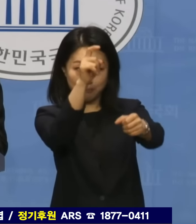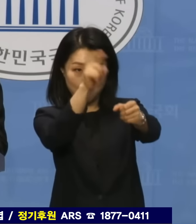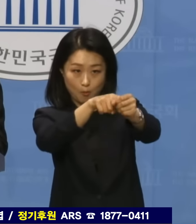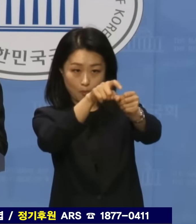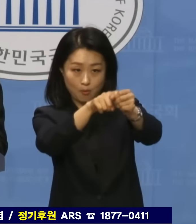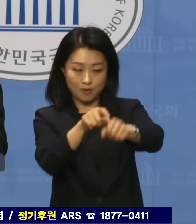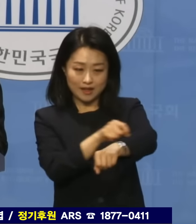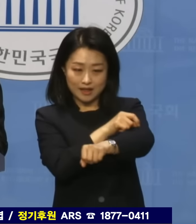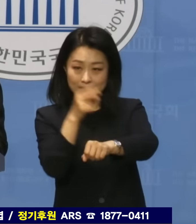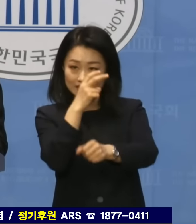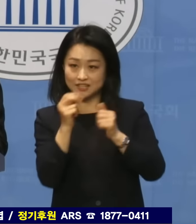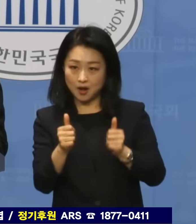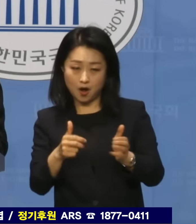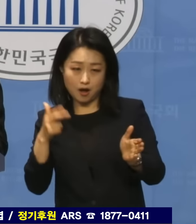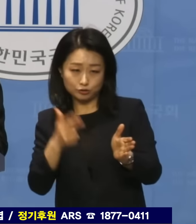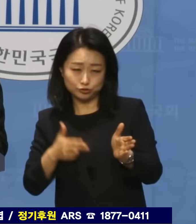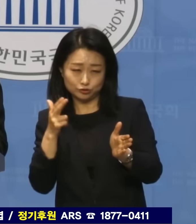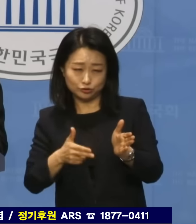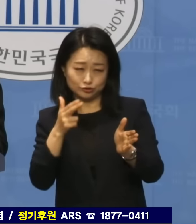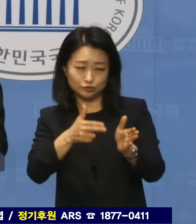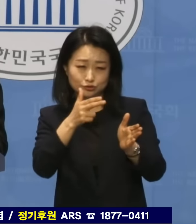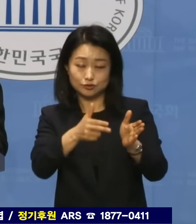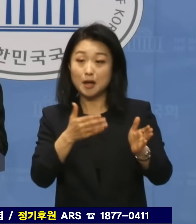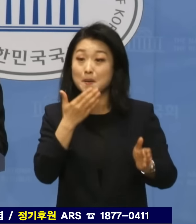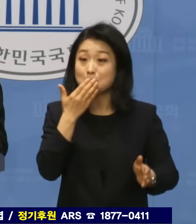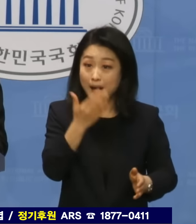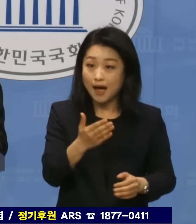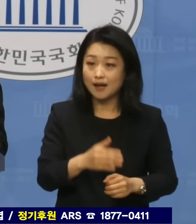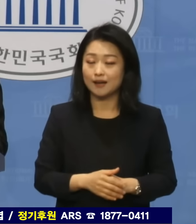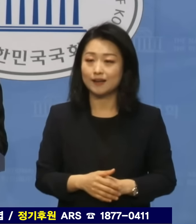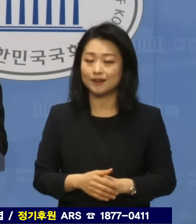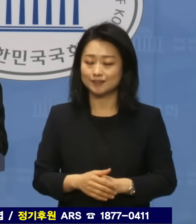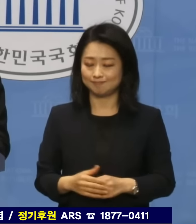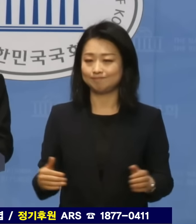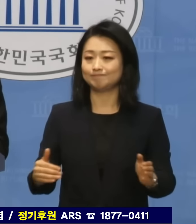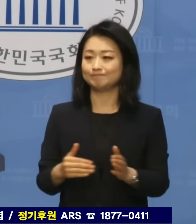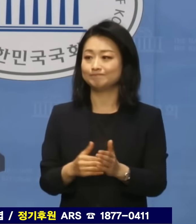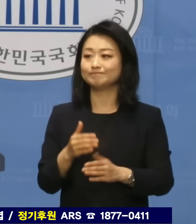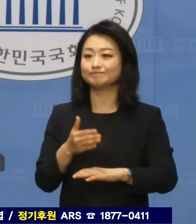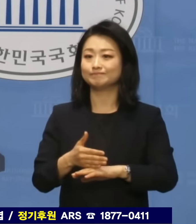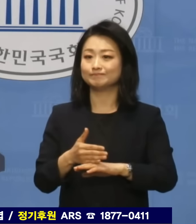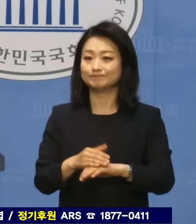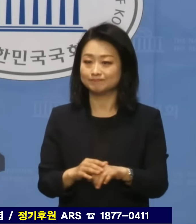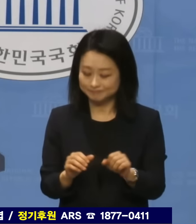세울 수 없고 내릴 문도 없다는 사실을 명심하십시오. 이상입니다.